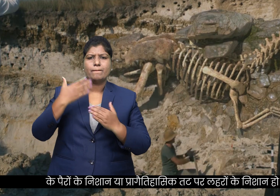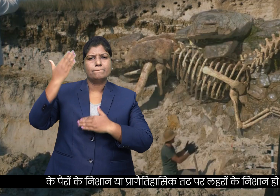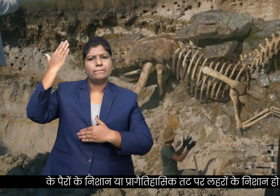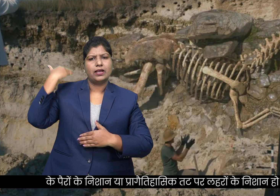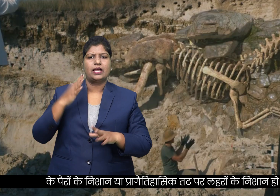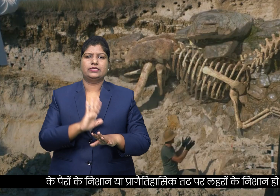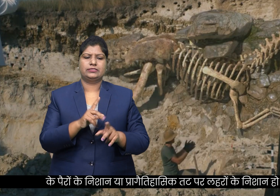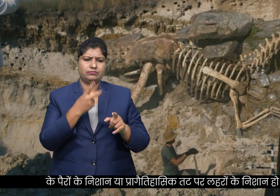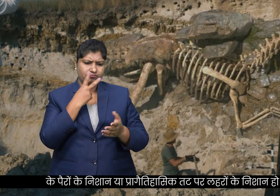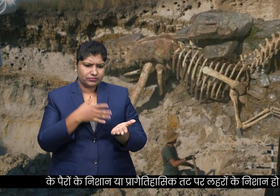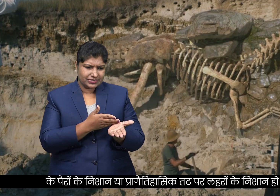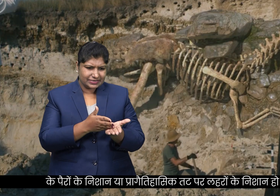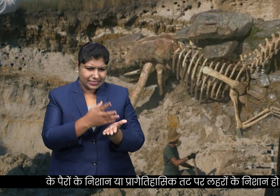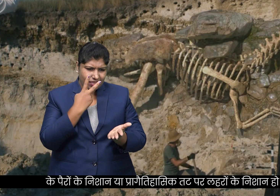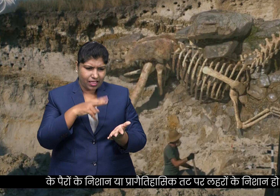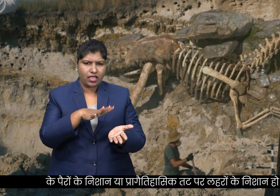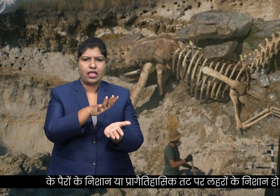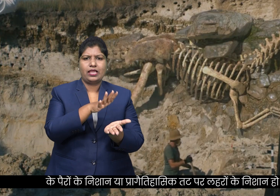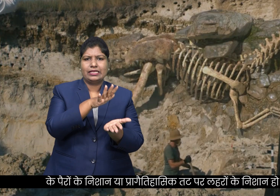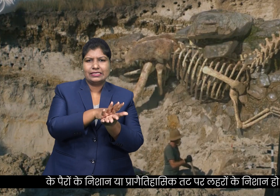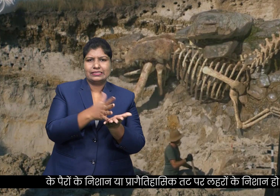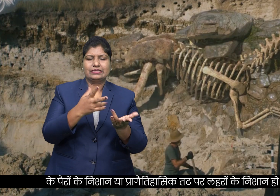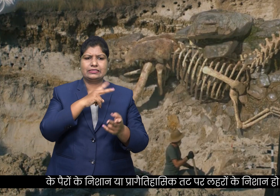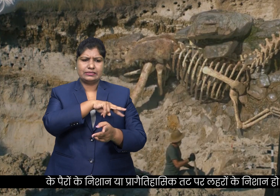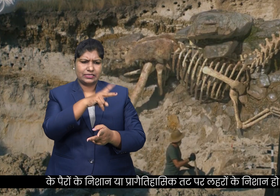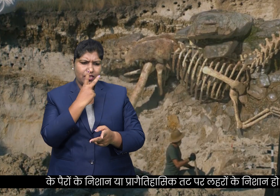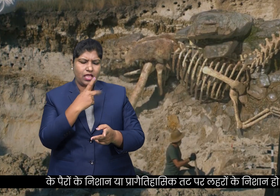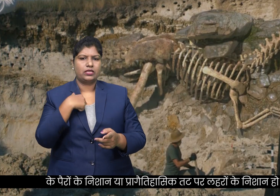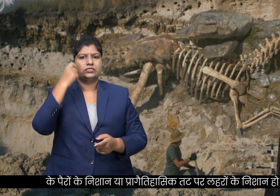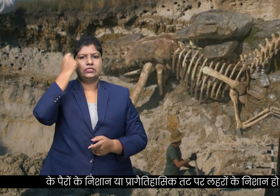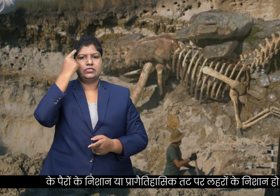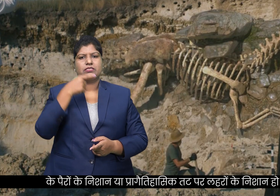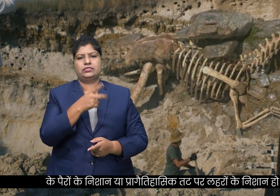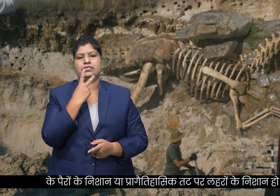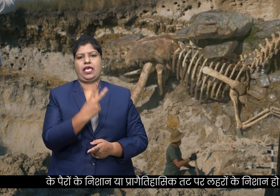या प्रागैतिहासिक तट पर लहरों के निशान हो सकते हैं।